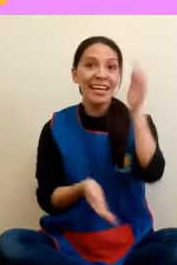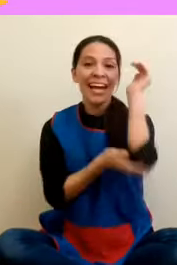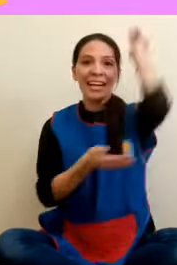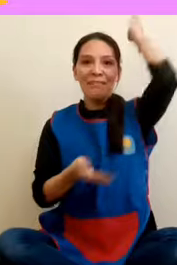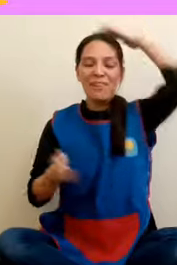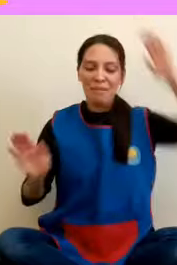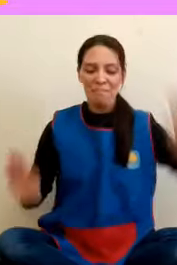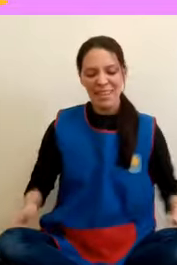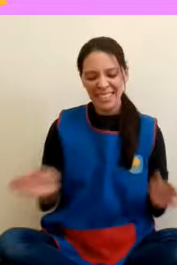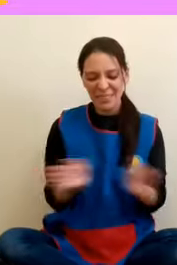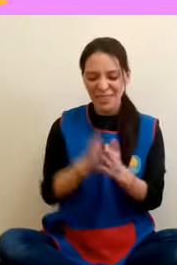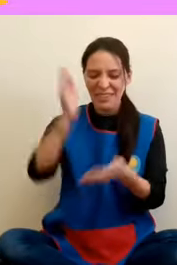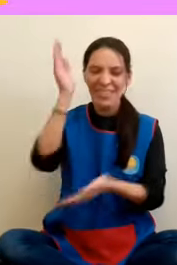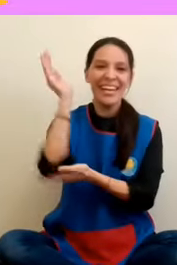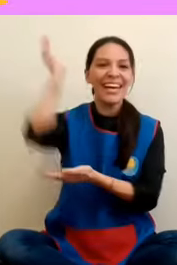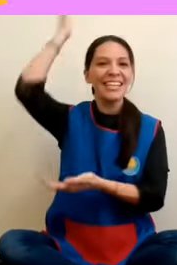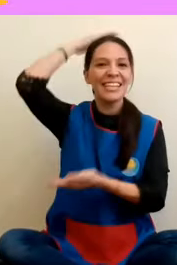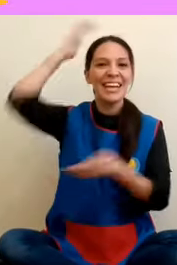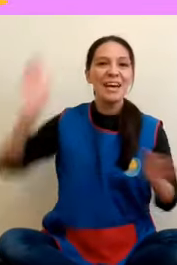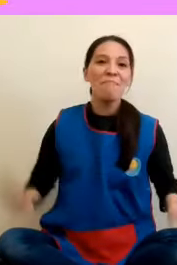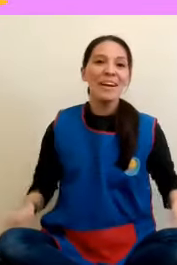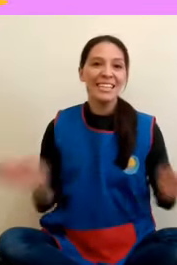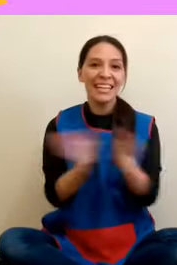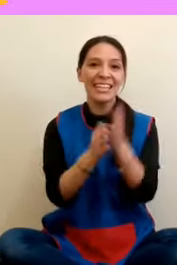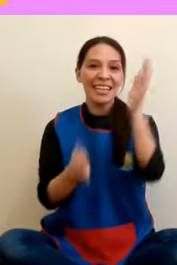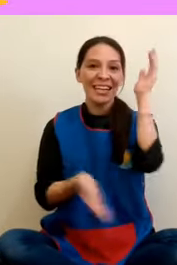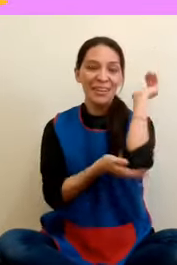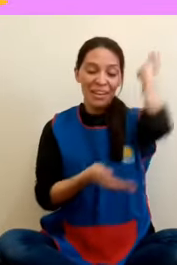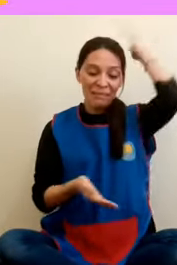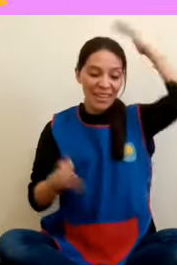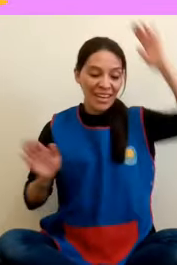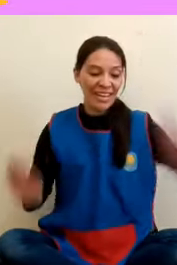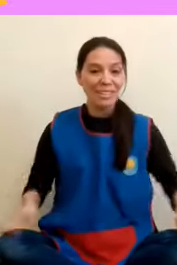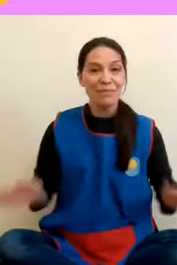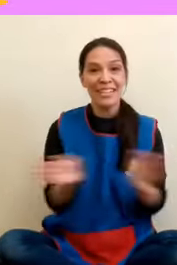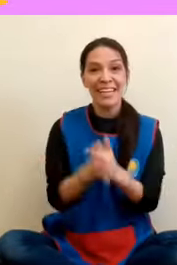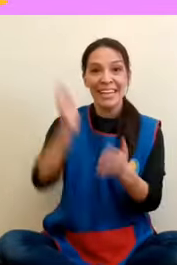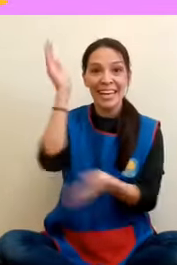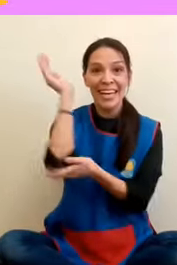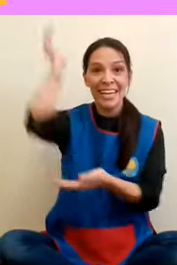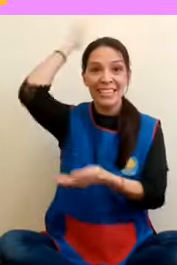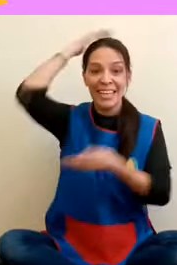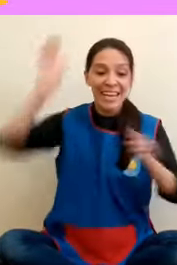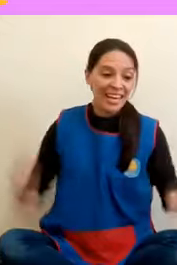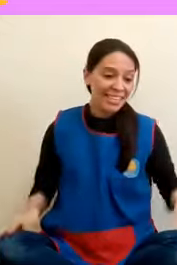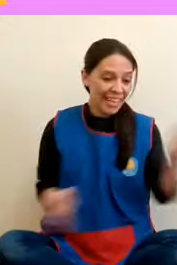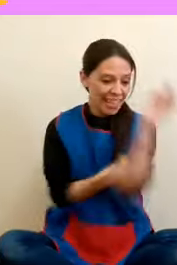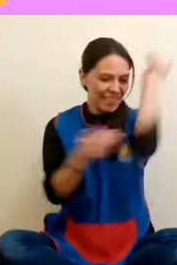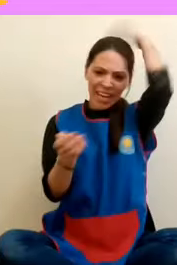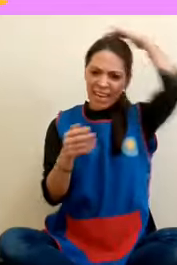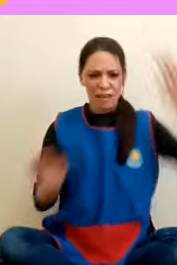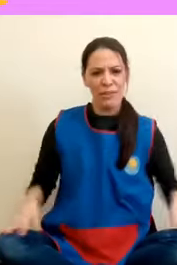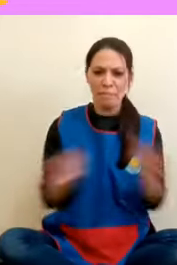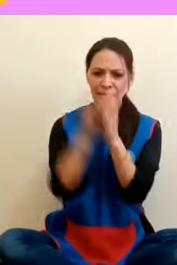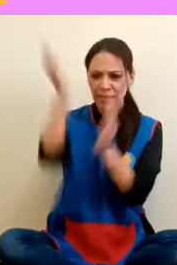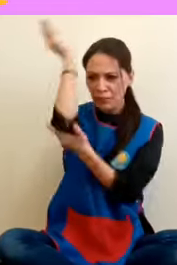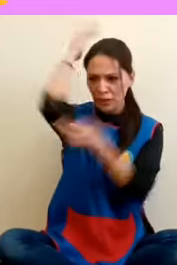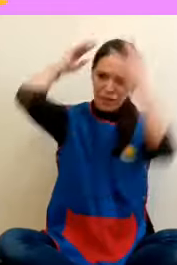al café, para hacer café con leche. Para hacer leche con café, que hace falta que le eche. Échale leche al café, para hacer café con